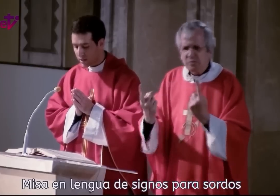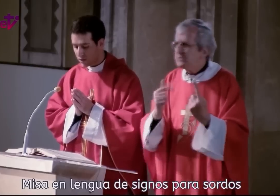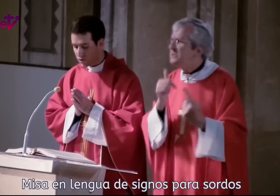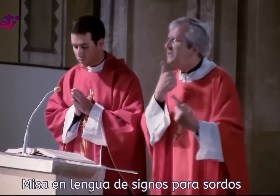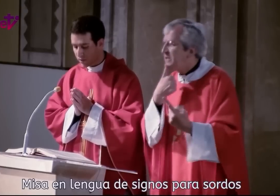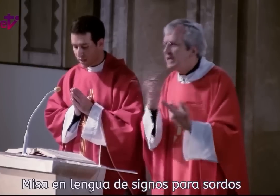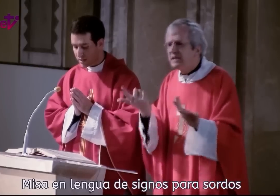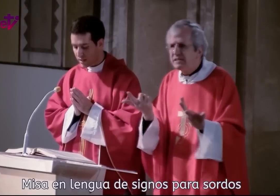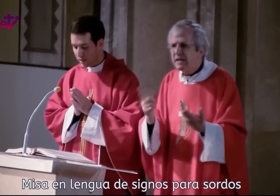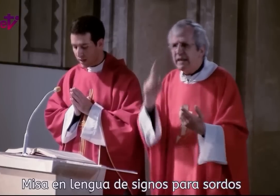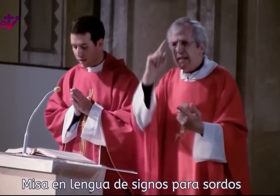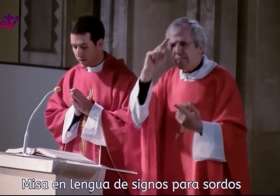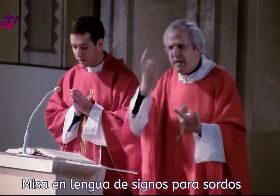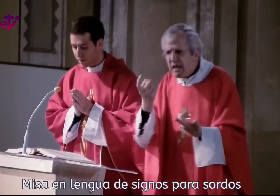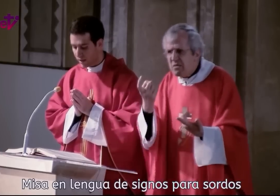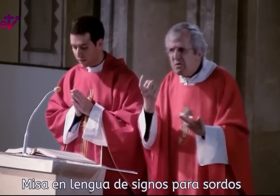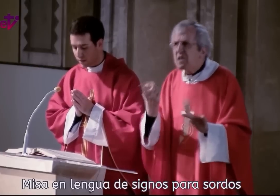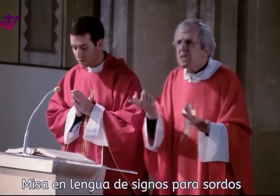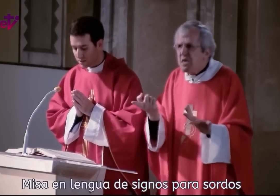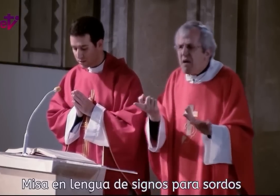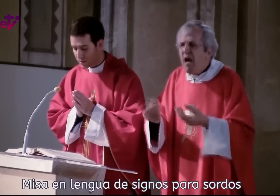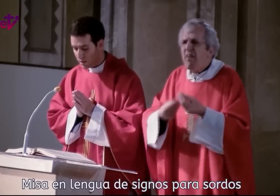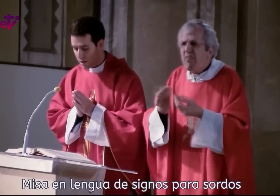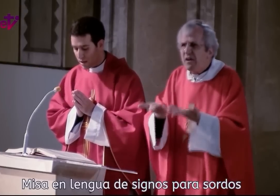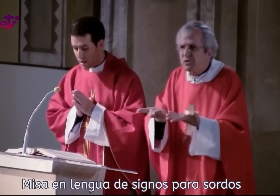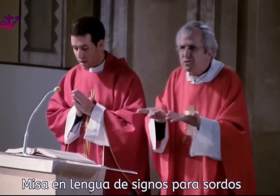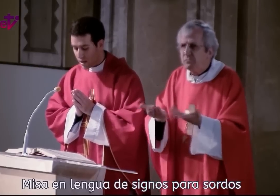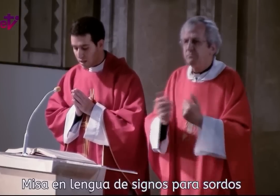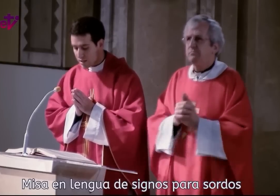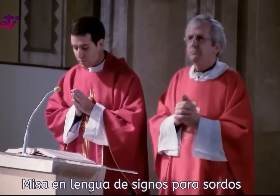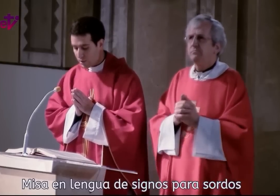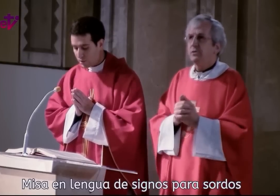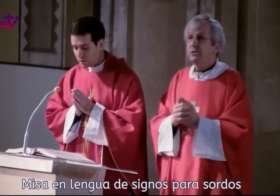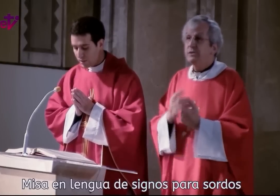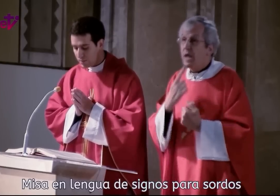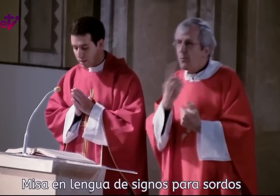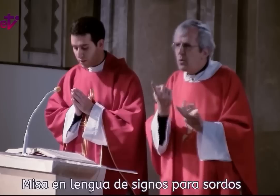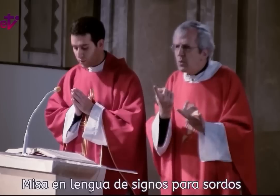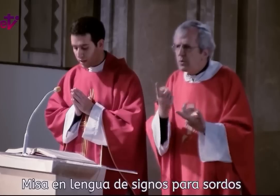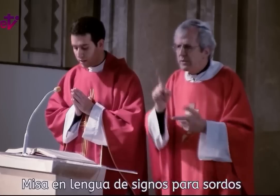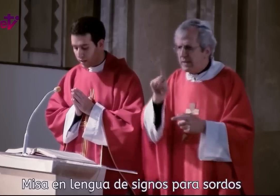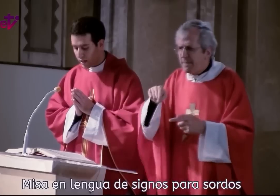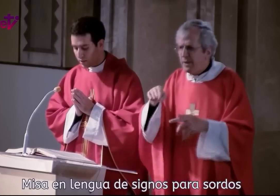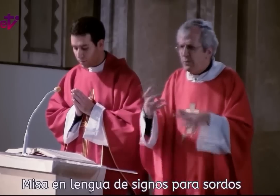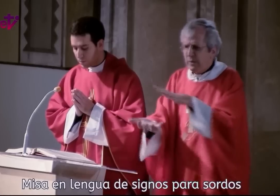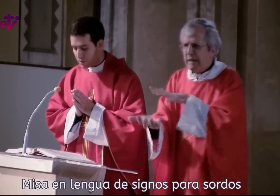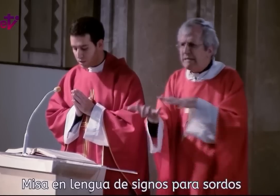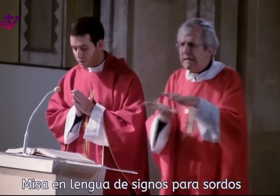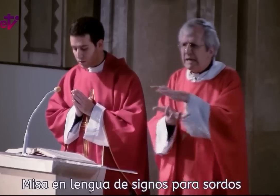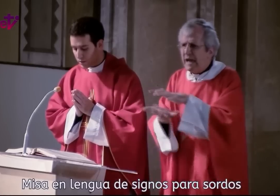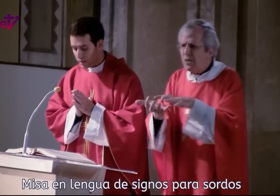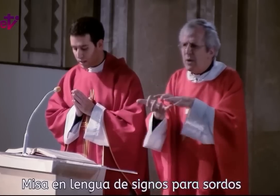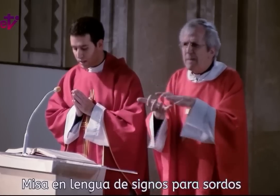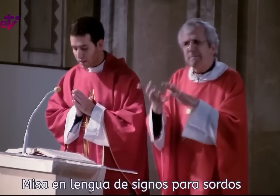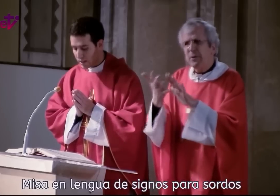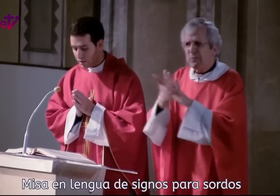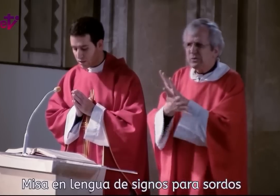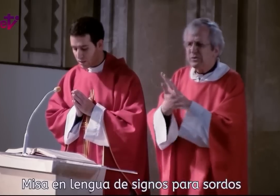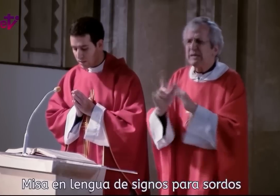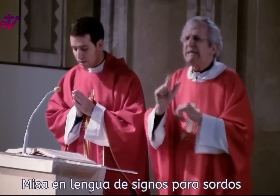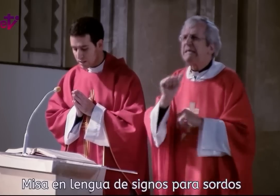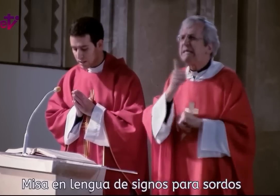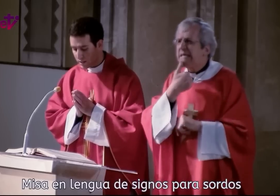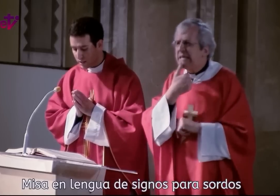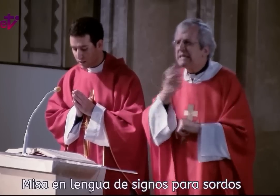quién de ellos podía ser el que iba a hacer eso. Se produjo también un altercado a propósito de quién de